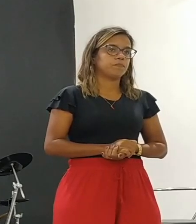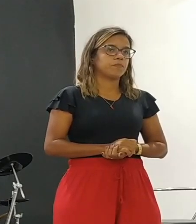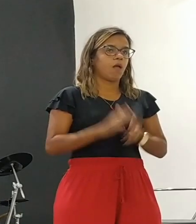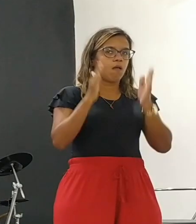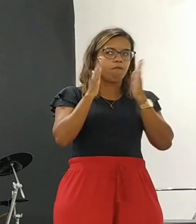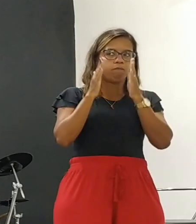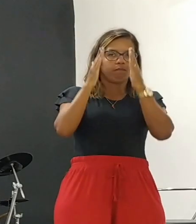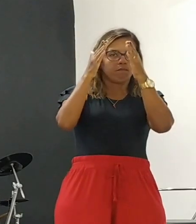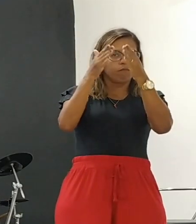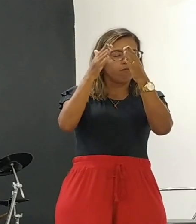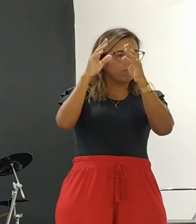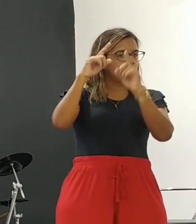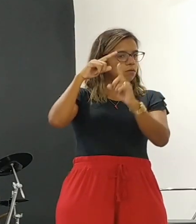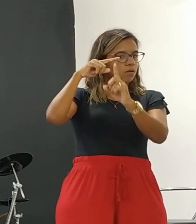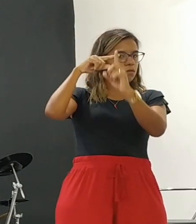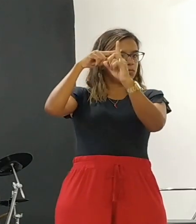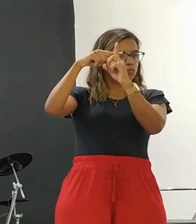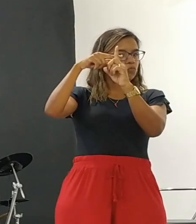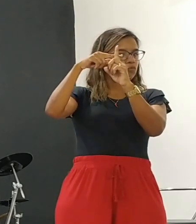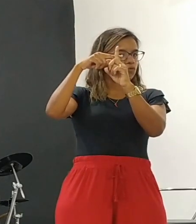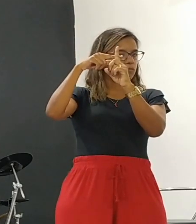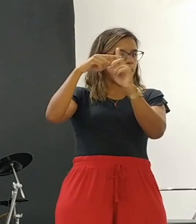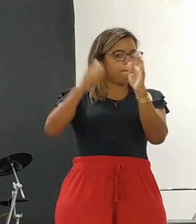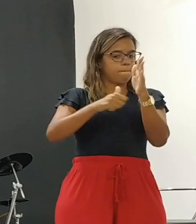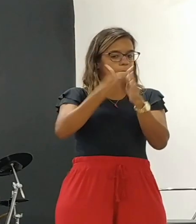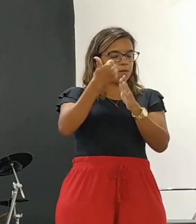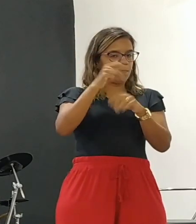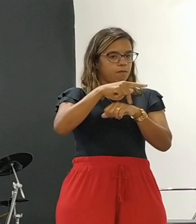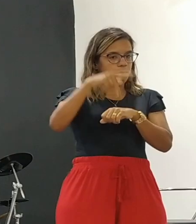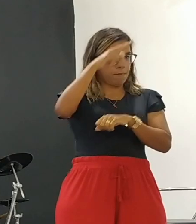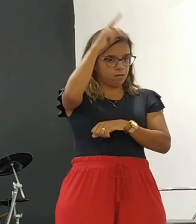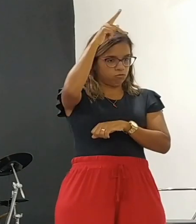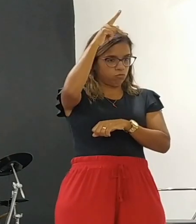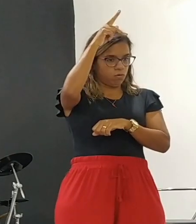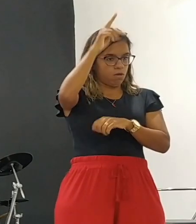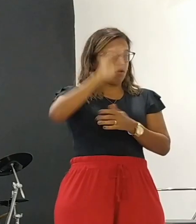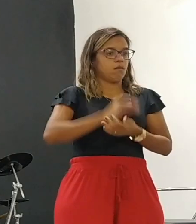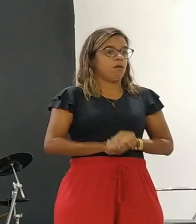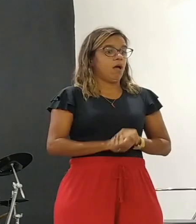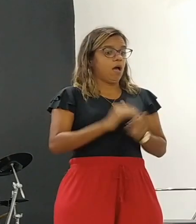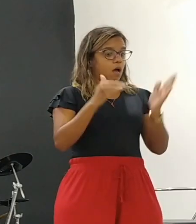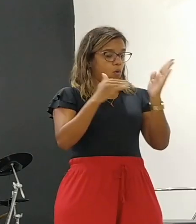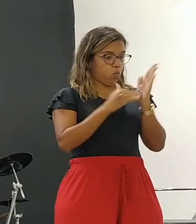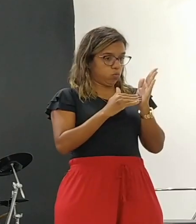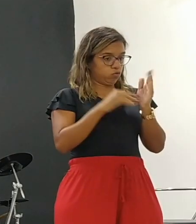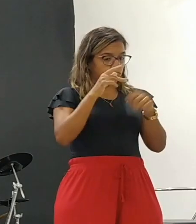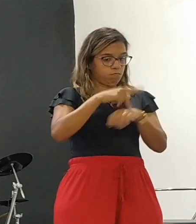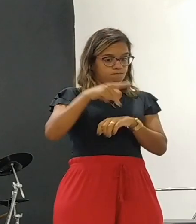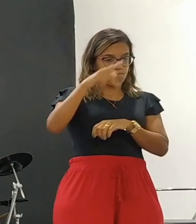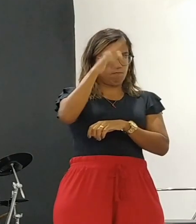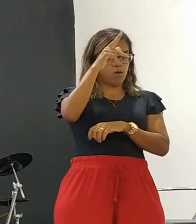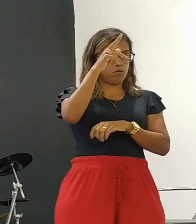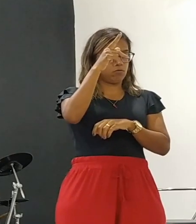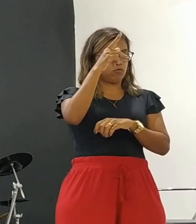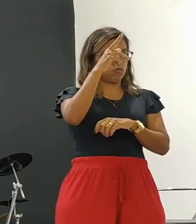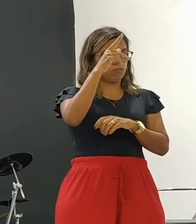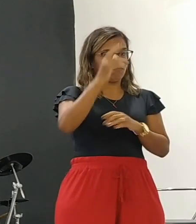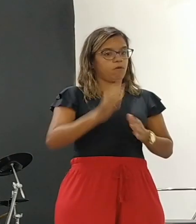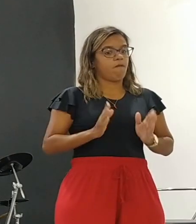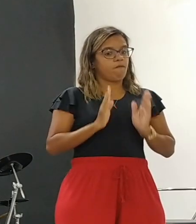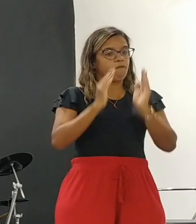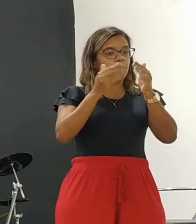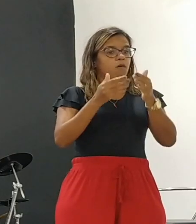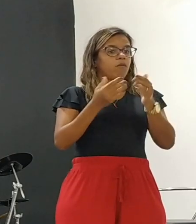a cruz, para a morte de Jesus Cristo. A última Páscoa aponta para trás, para